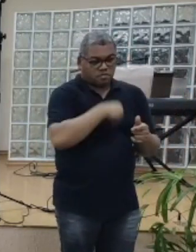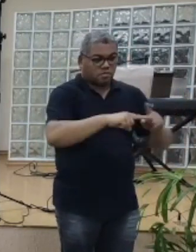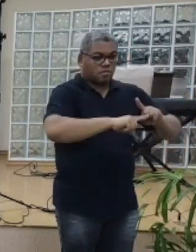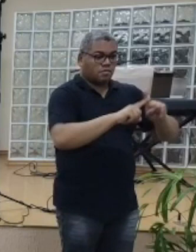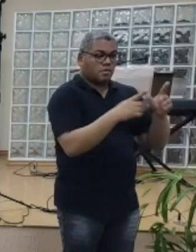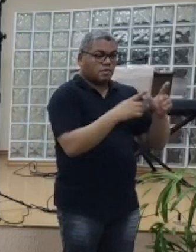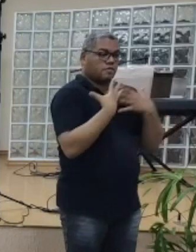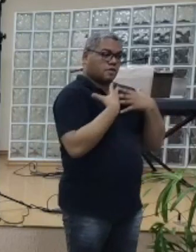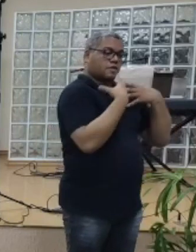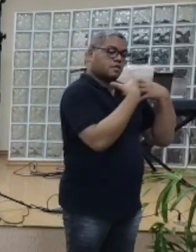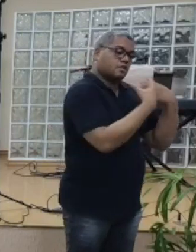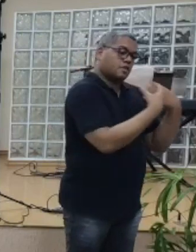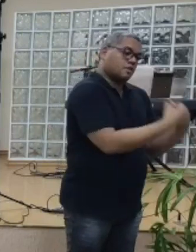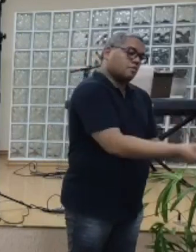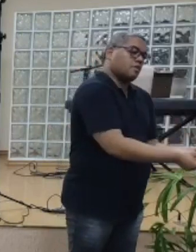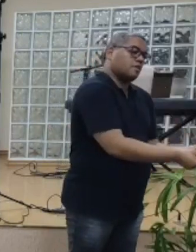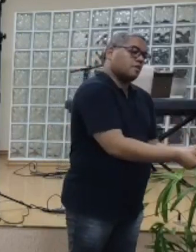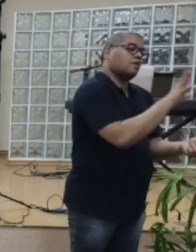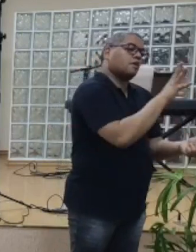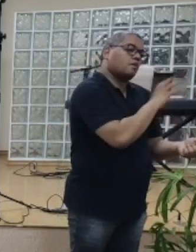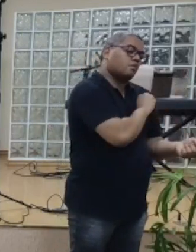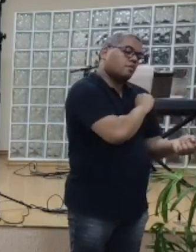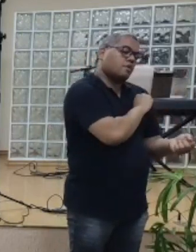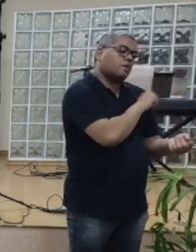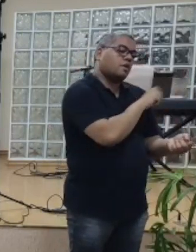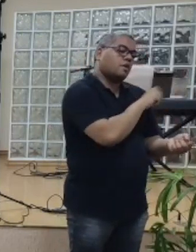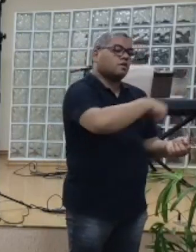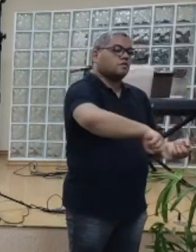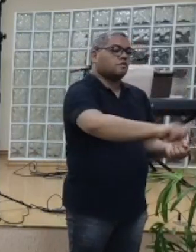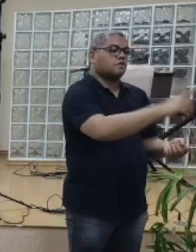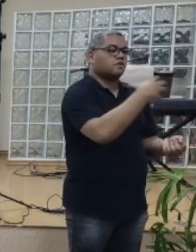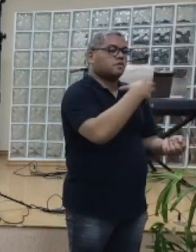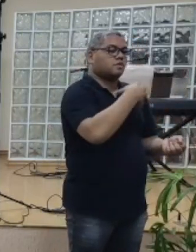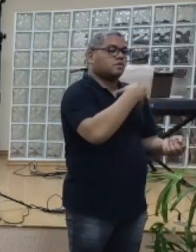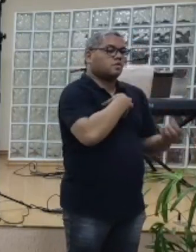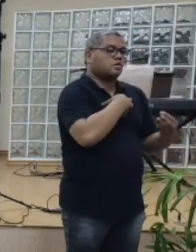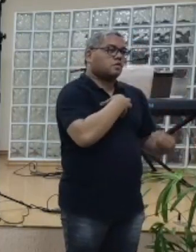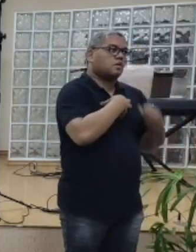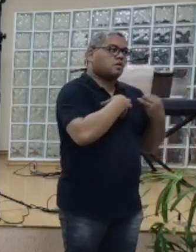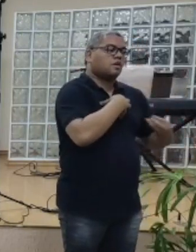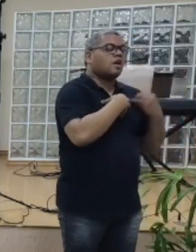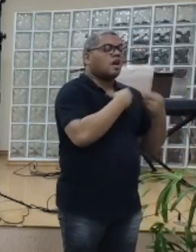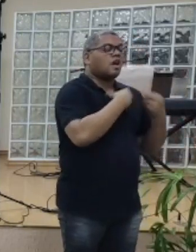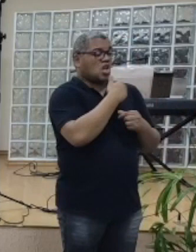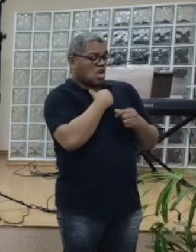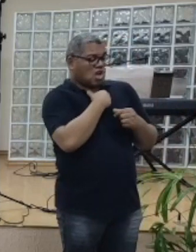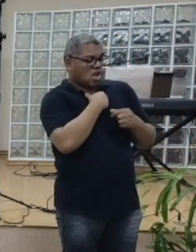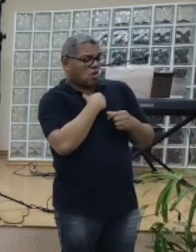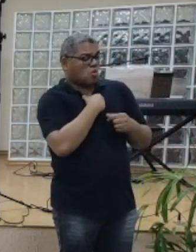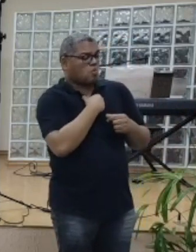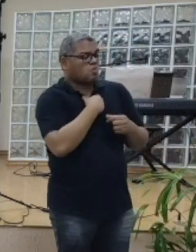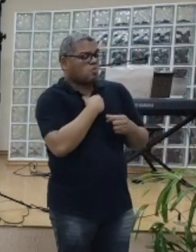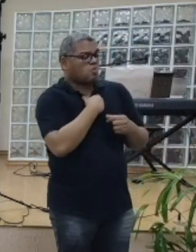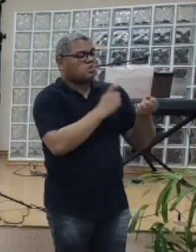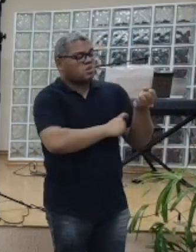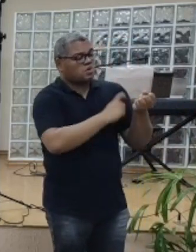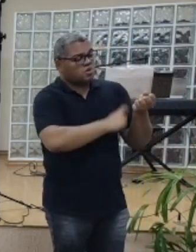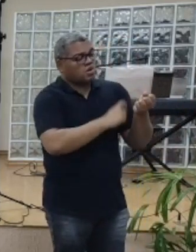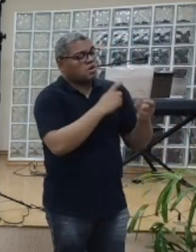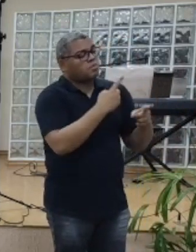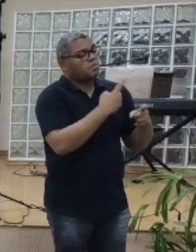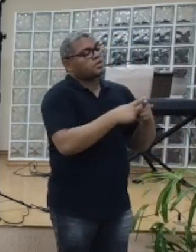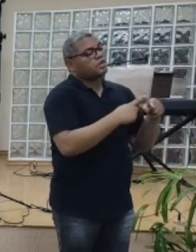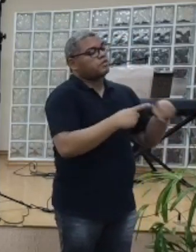E essa era a sensação que ele passava, que ele passou aqui. Ele falou: olha, eu estou até irritado. Ele fala assim, que vocês não me ofenderam em